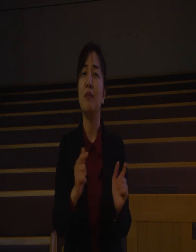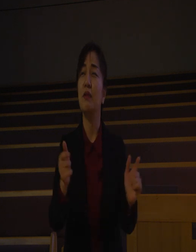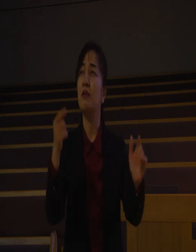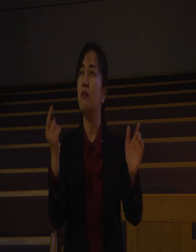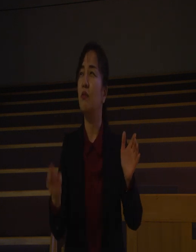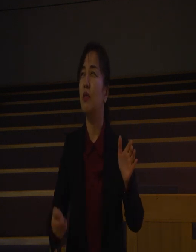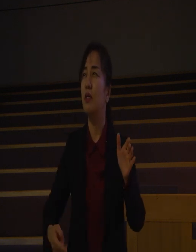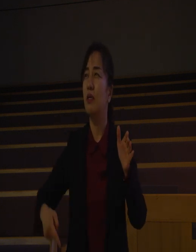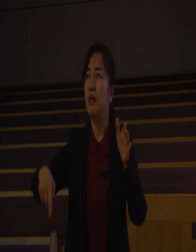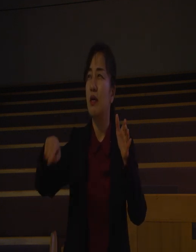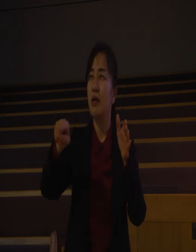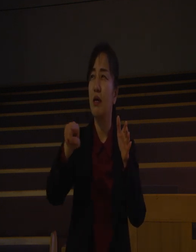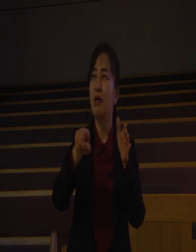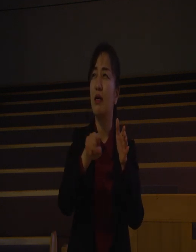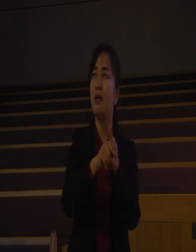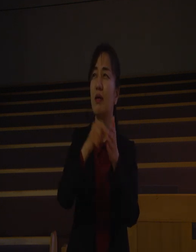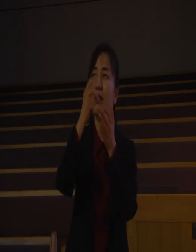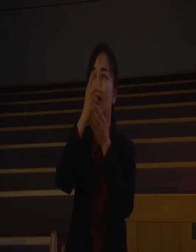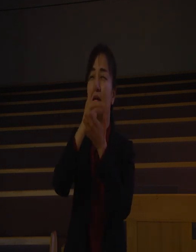많은 사람들